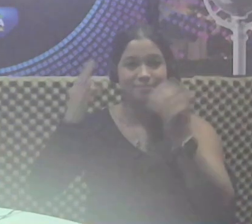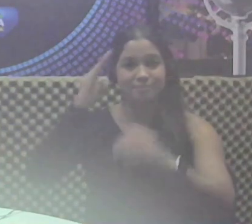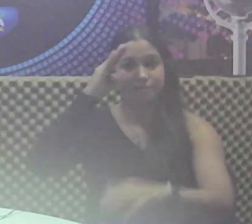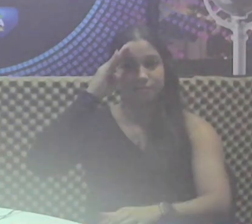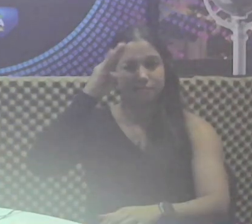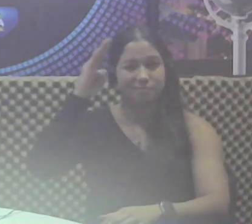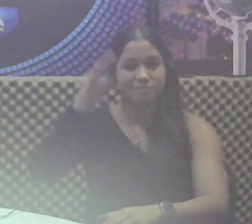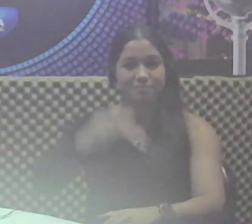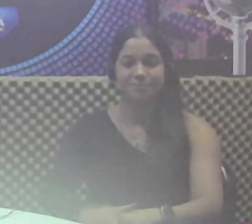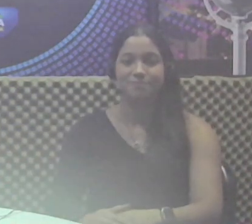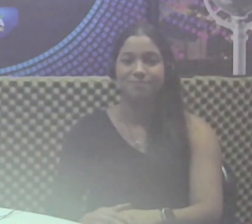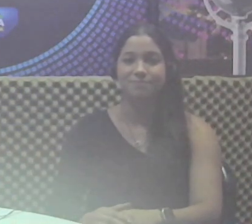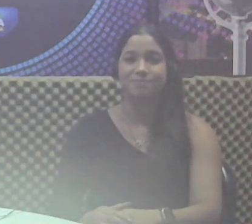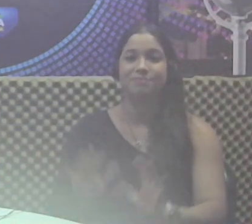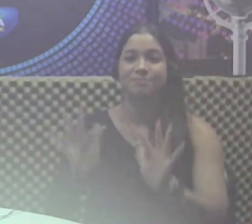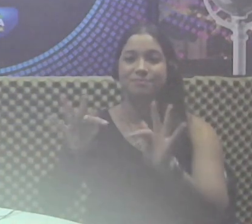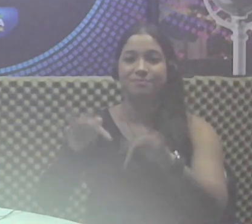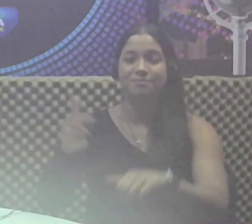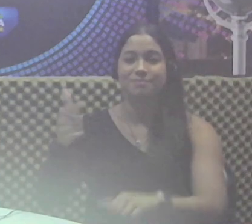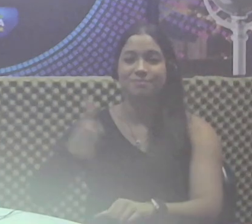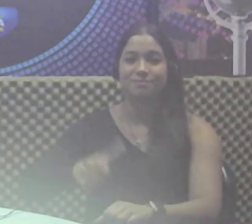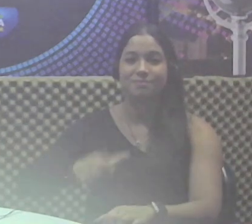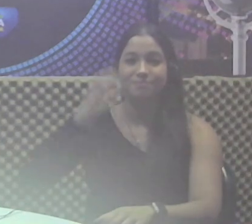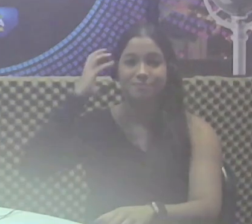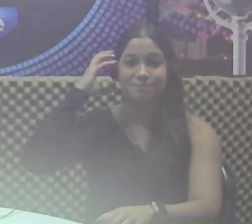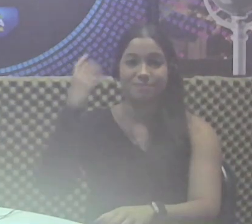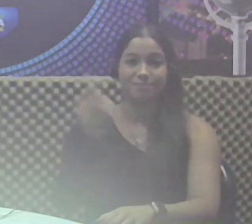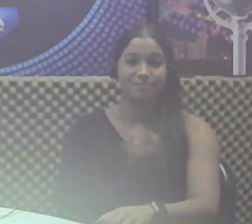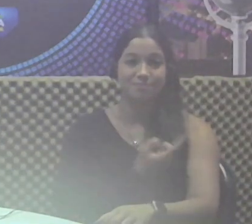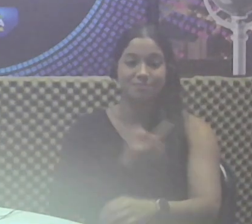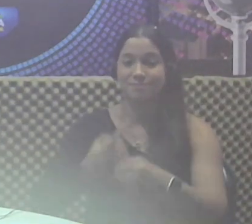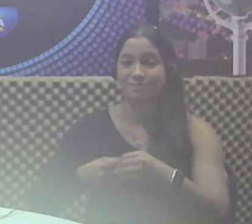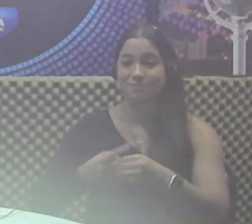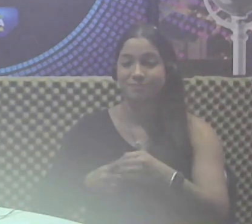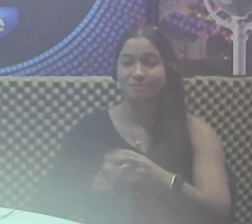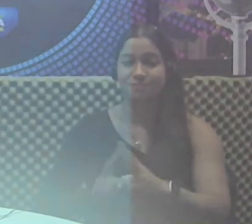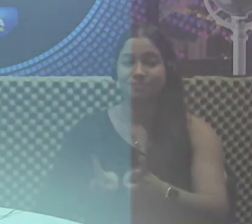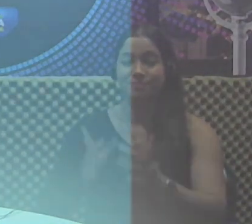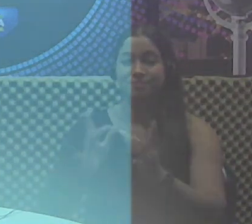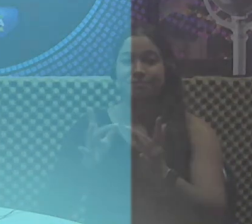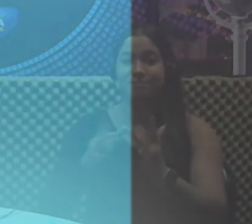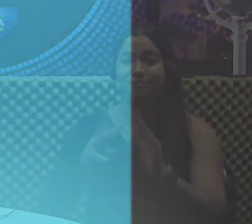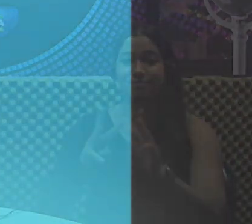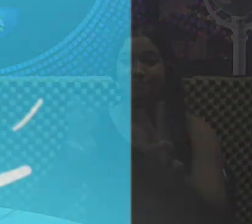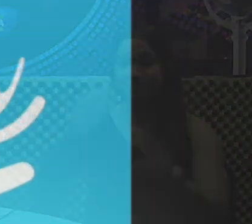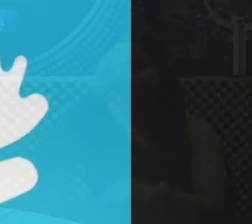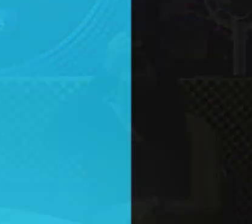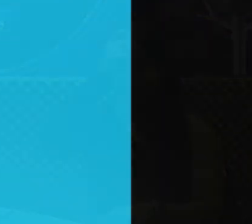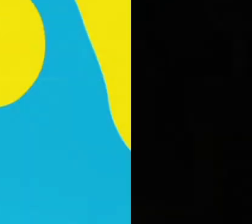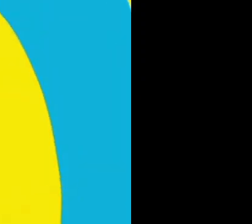bem. Fica por aqui mais uma edição do programa da Rádio Nossa Cidade.